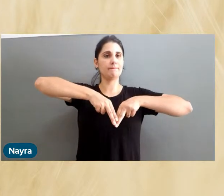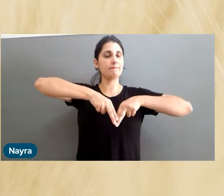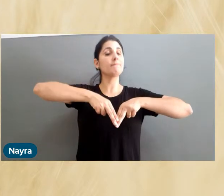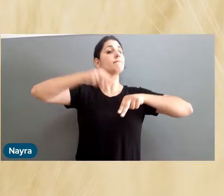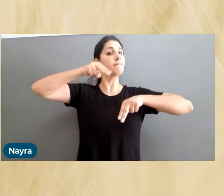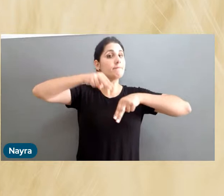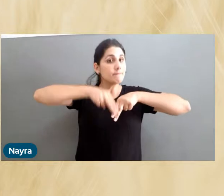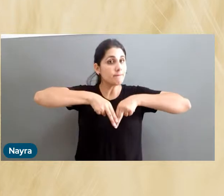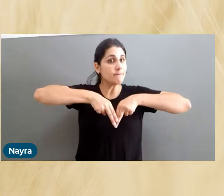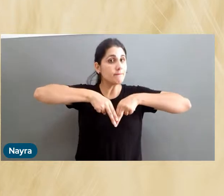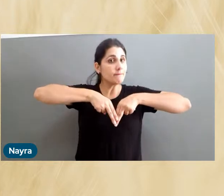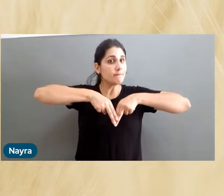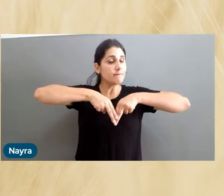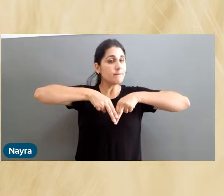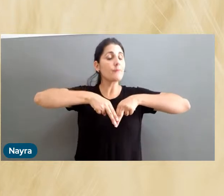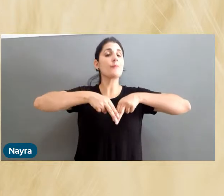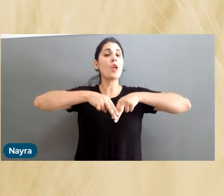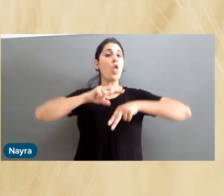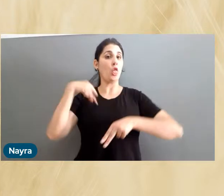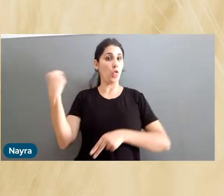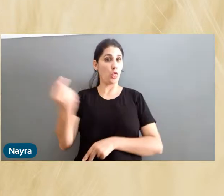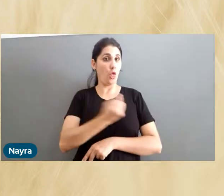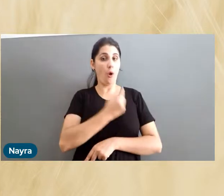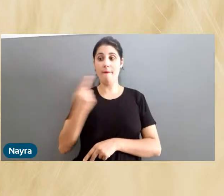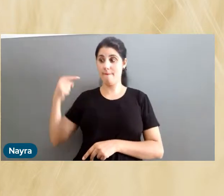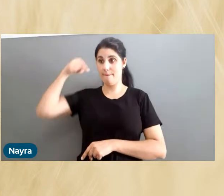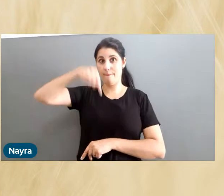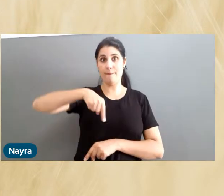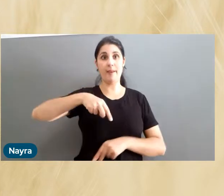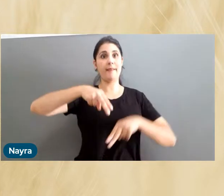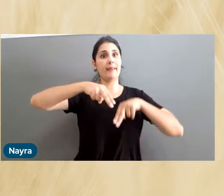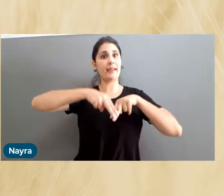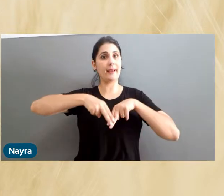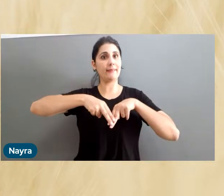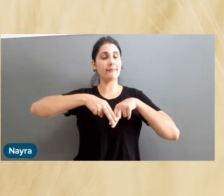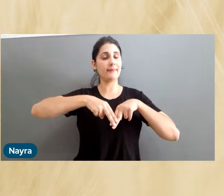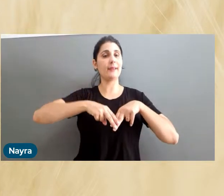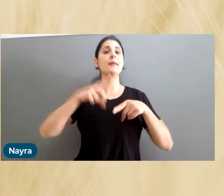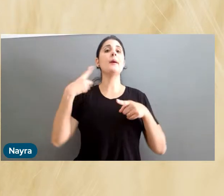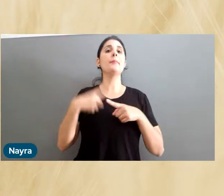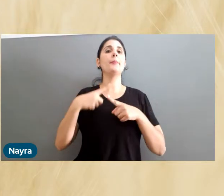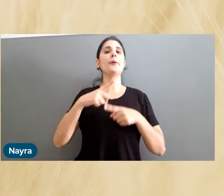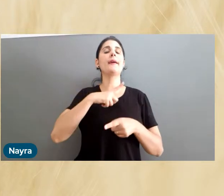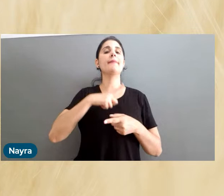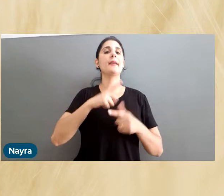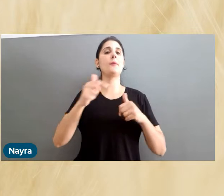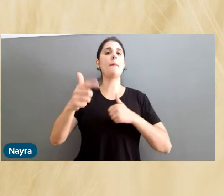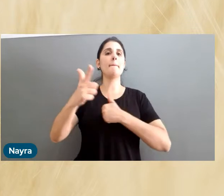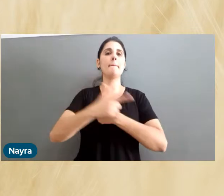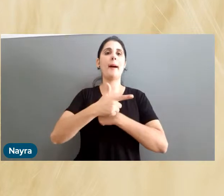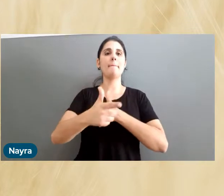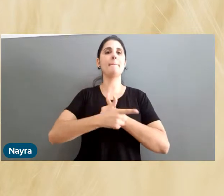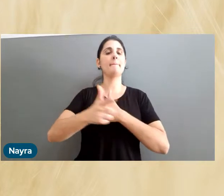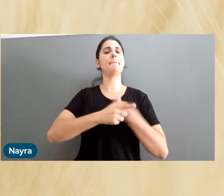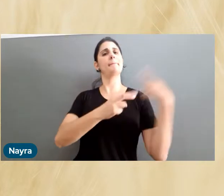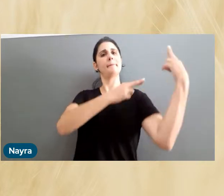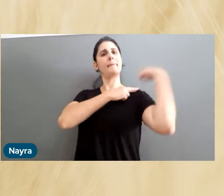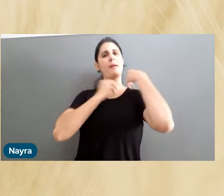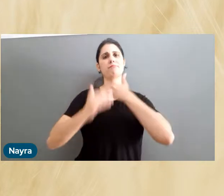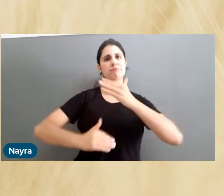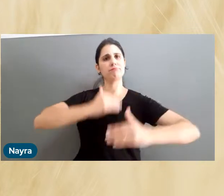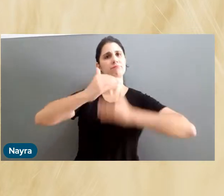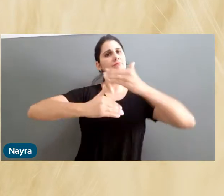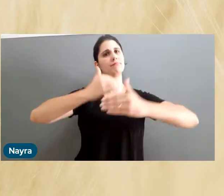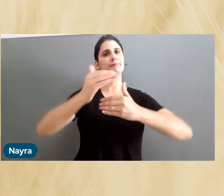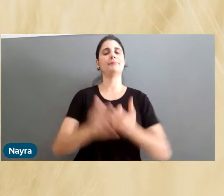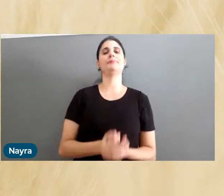encarnados, nós não estamos encarnados sem que tenhamos um papel a cumprir no grande processo.